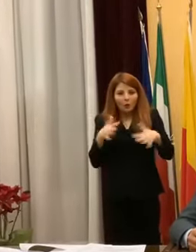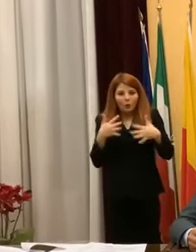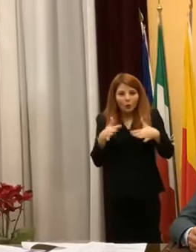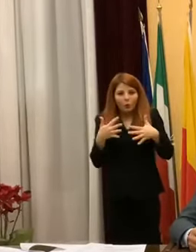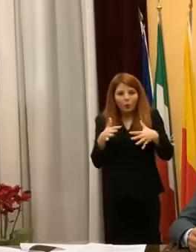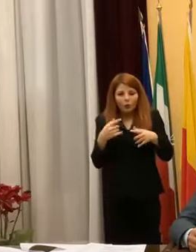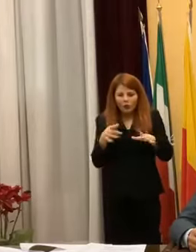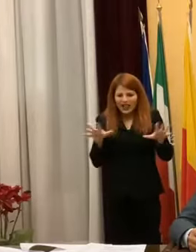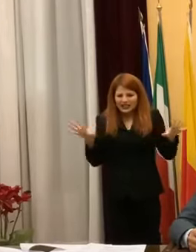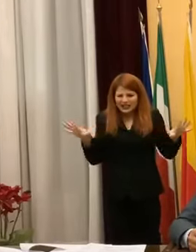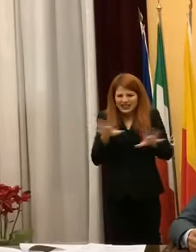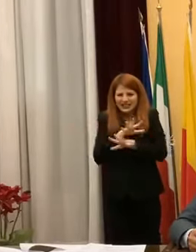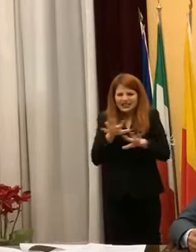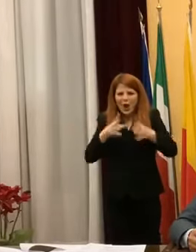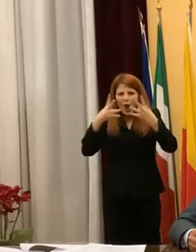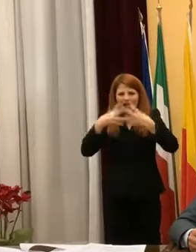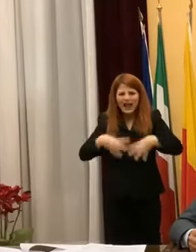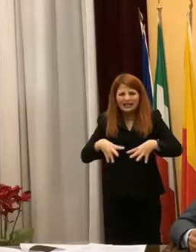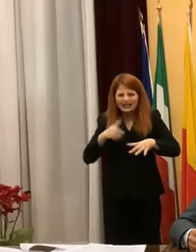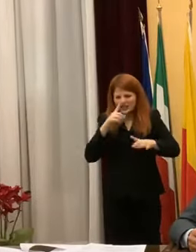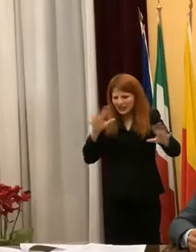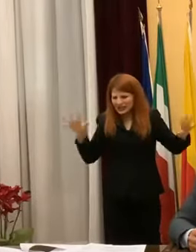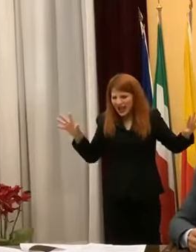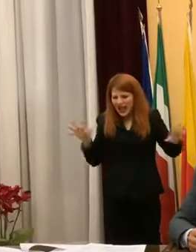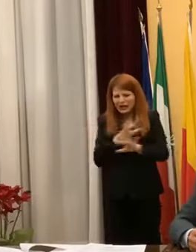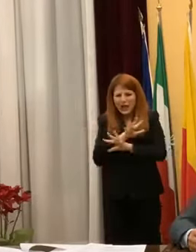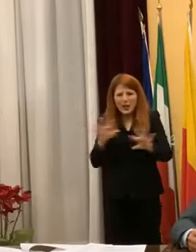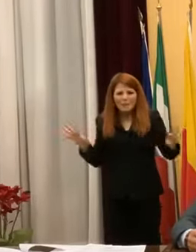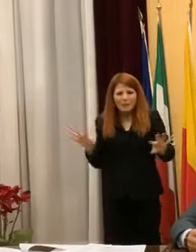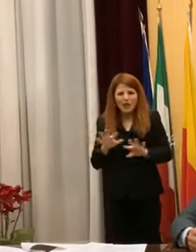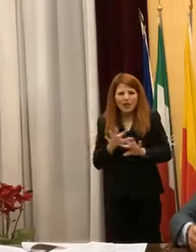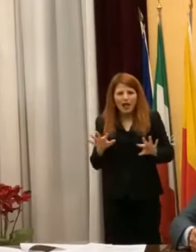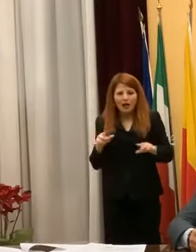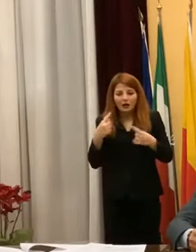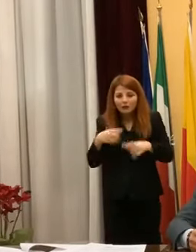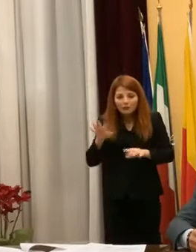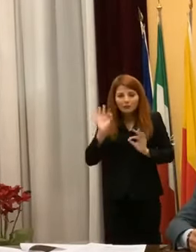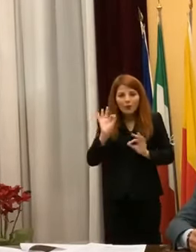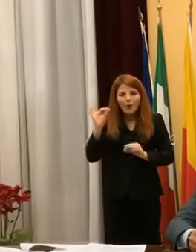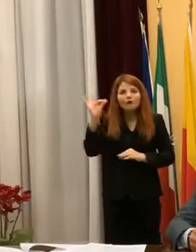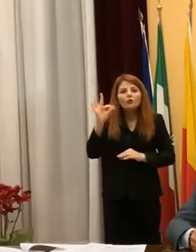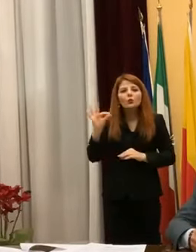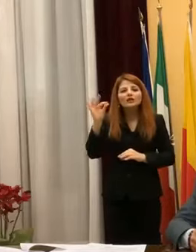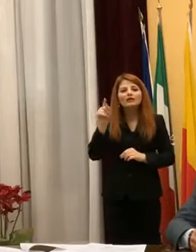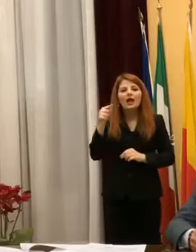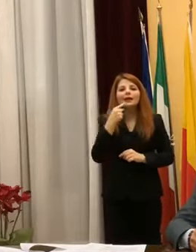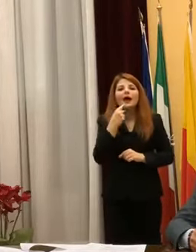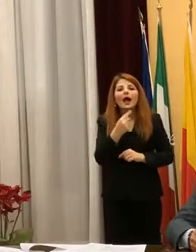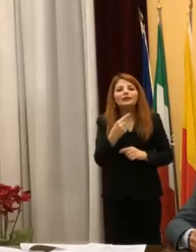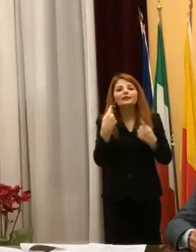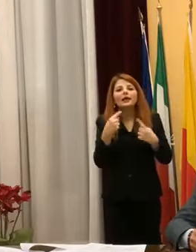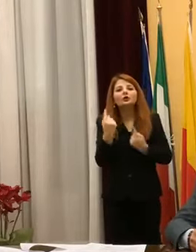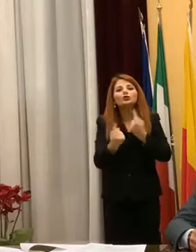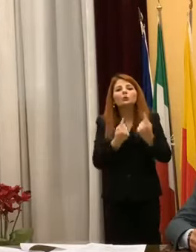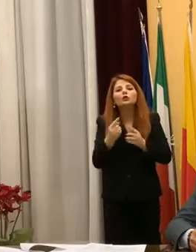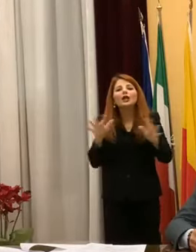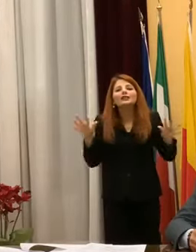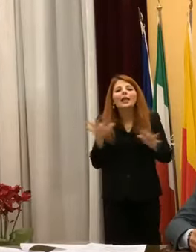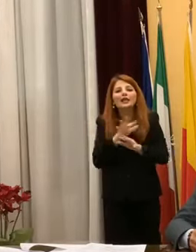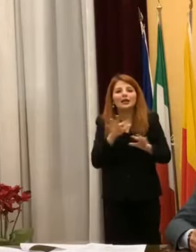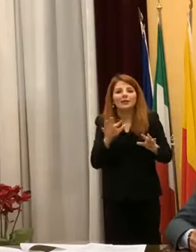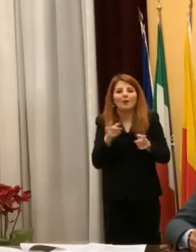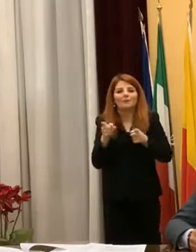Marzia Furnari, perché è lei che autorevolmente può certificare che De Luca